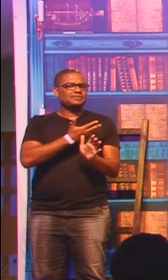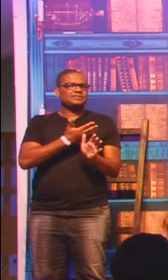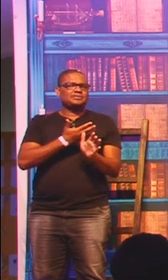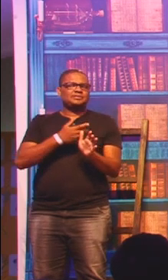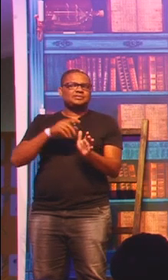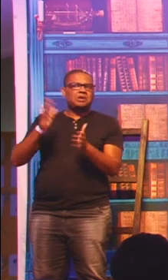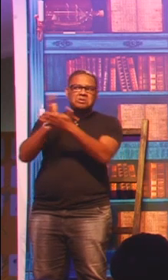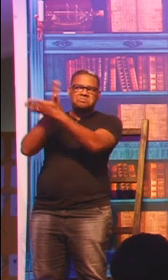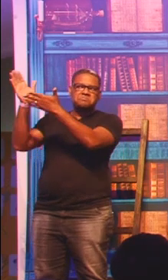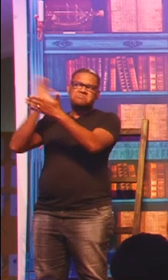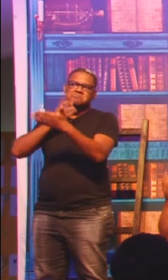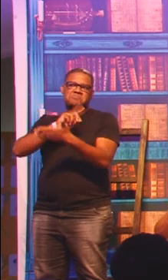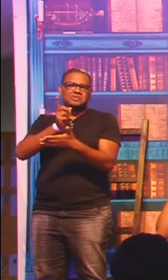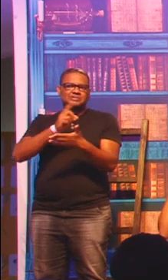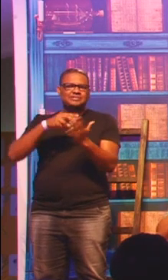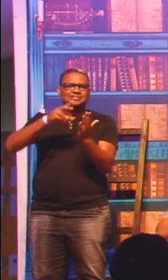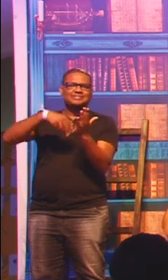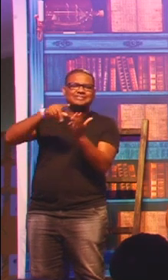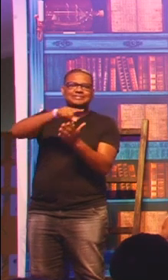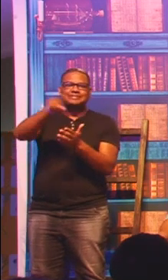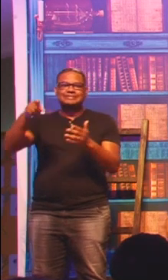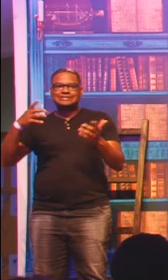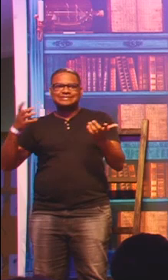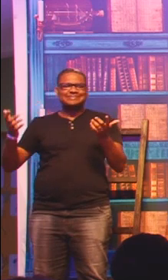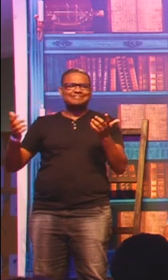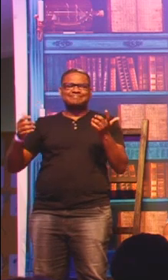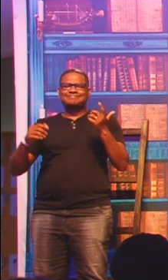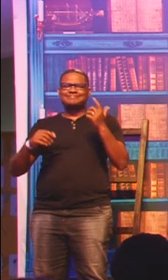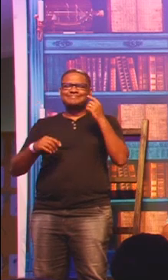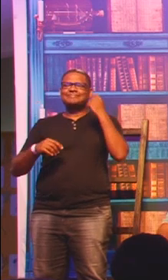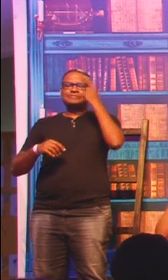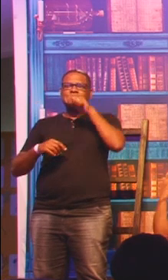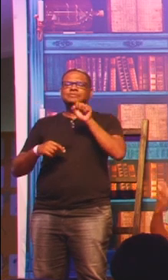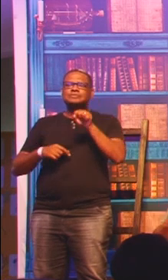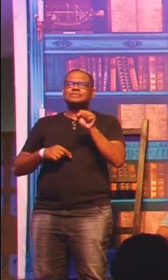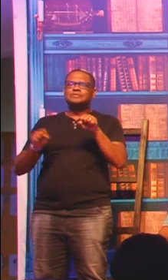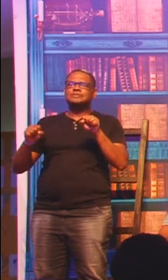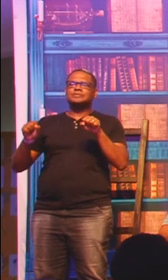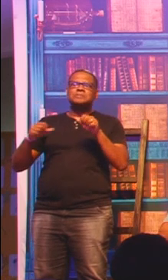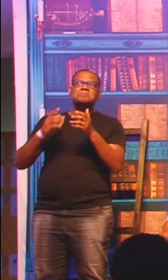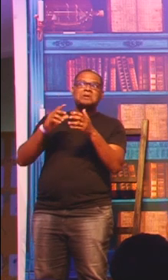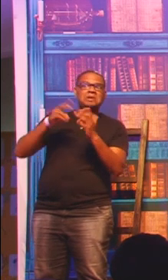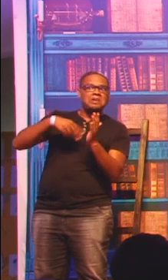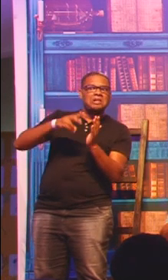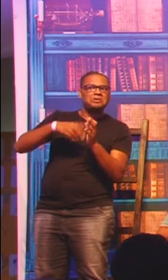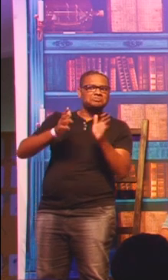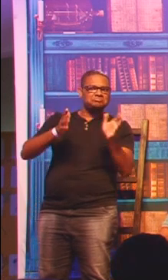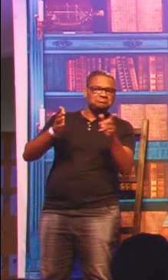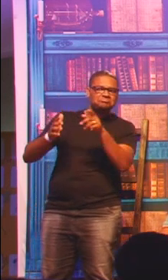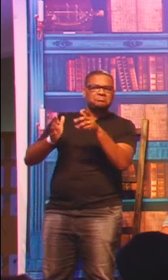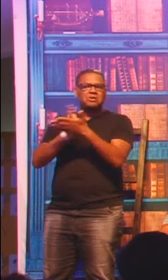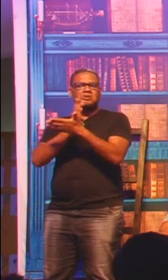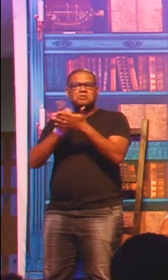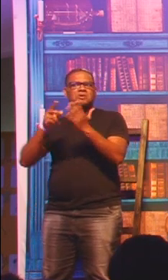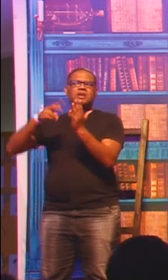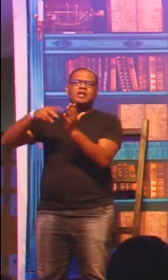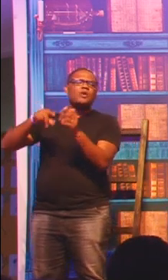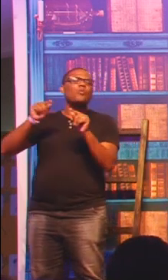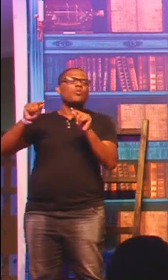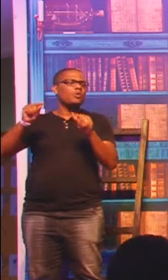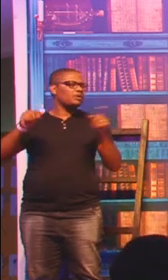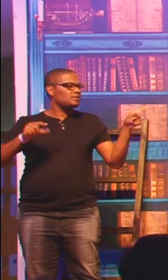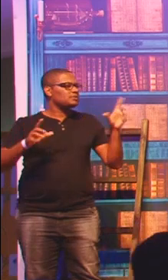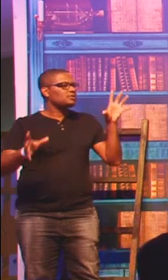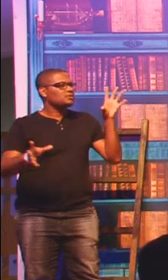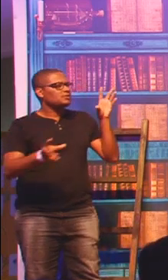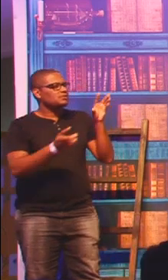aos que não conhecem a sua obra. Estou vendo umas pessoas aqui fazendo gesto afirmativo com a cabeça, que já leram o romance, mas aos que não leram, queria que você